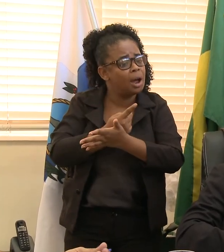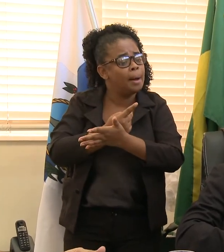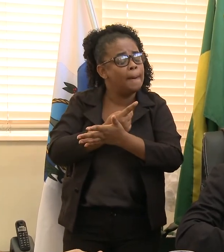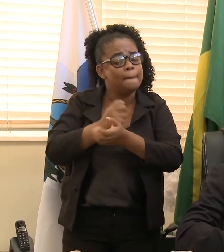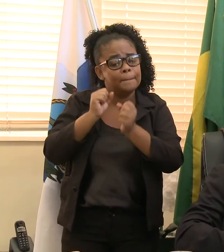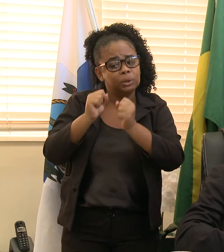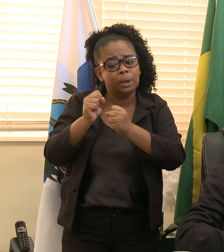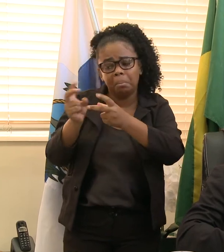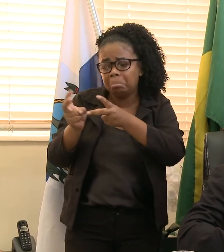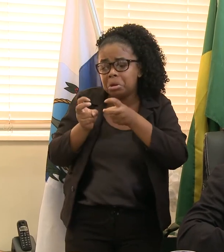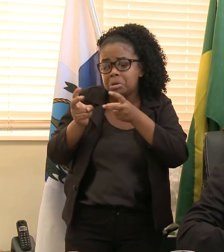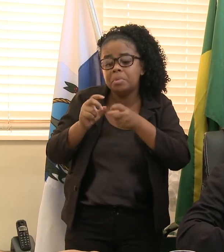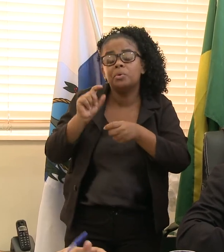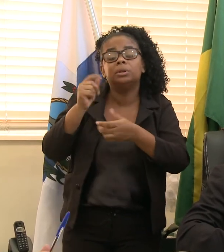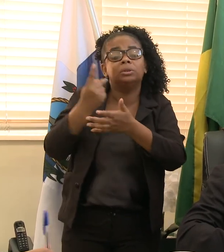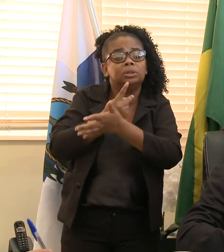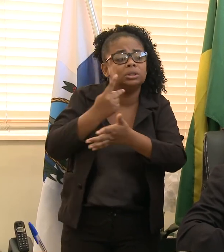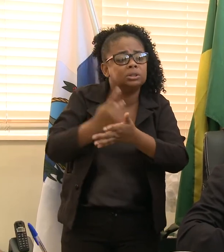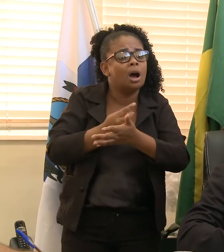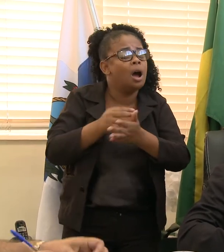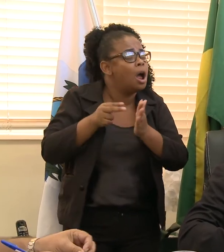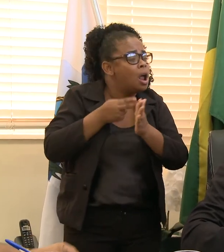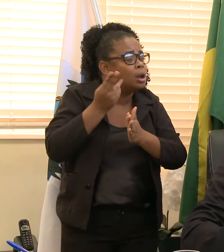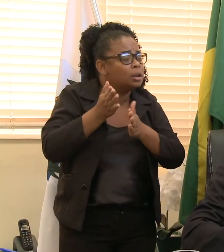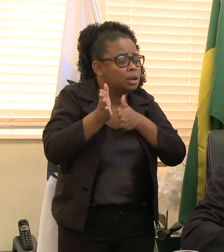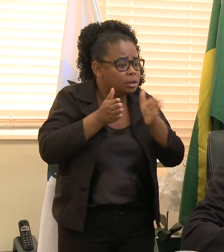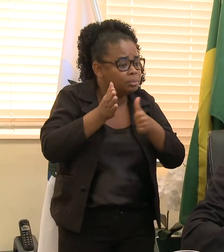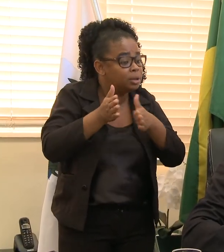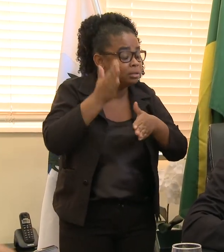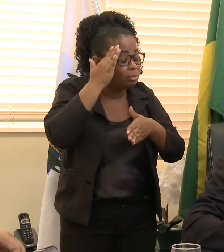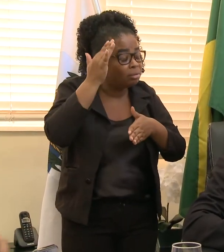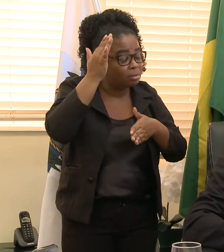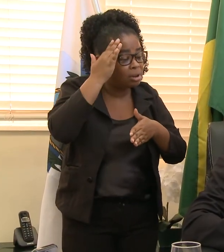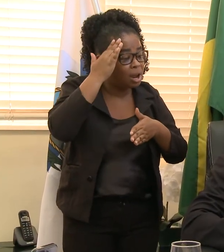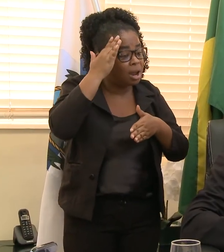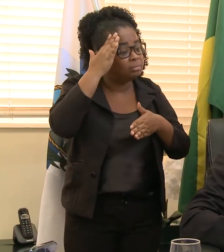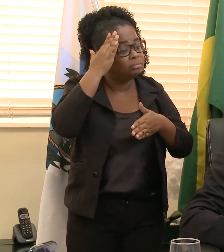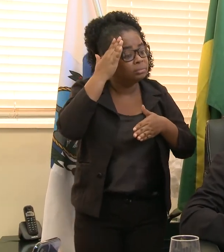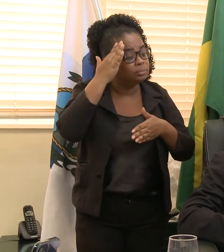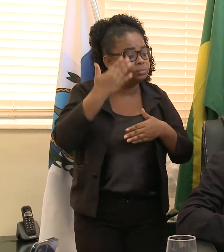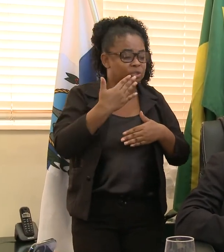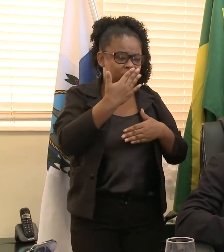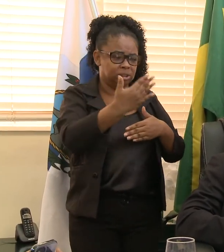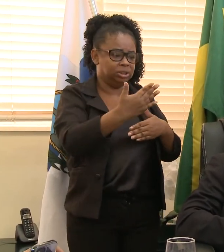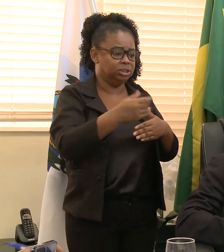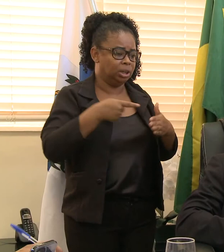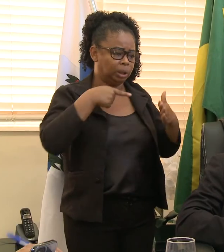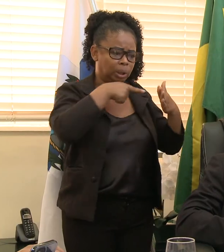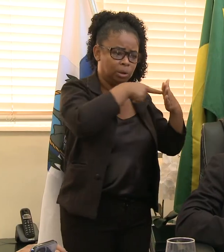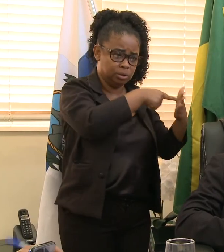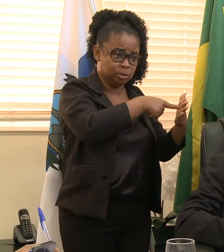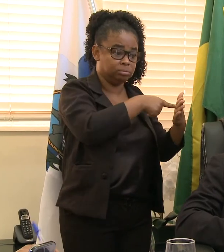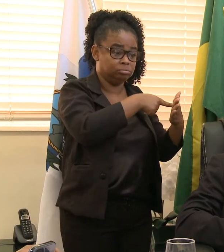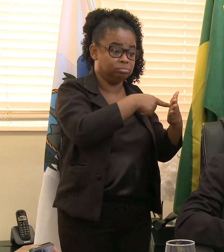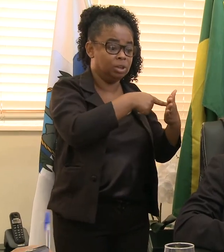de 20 que é férias, ou pedindo a conta de cuidado de todo o